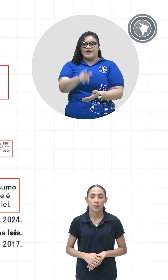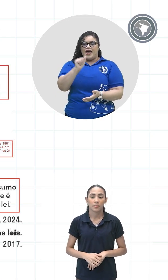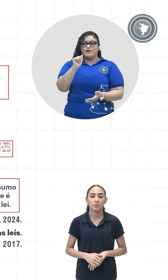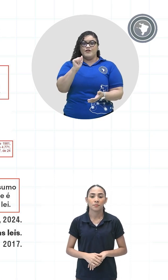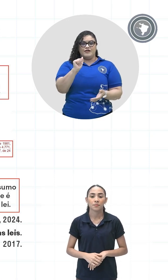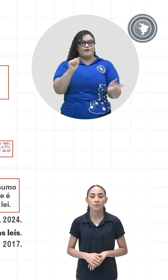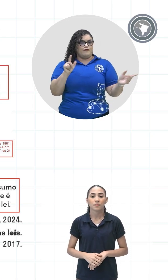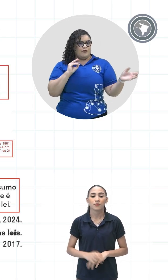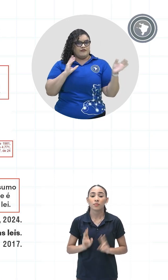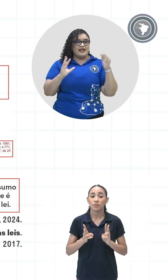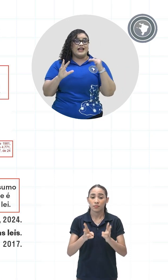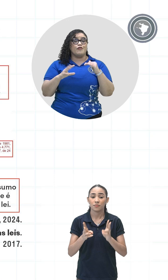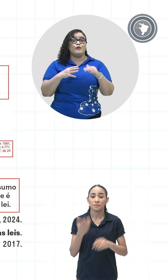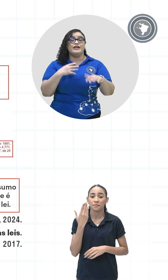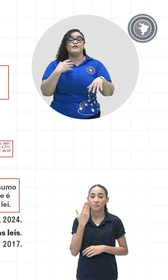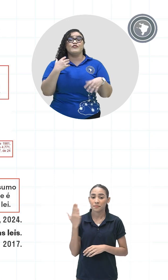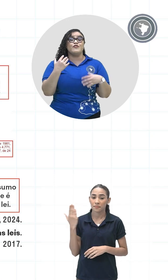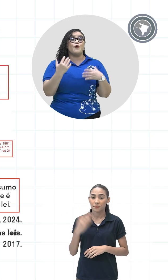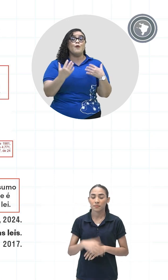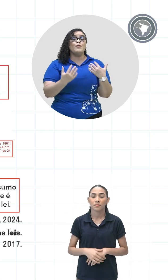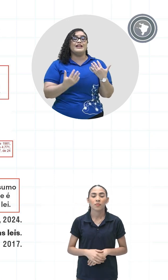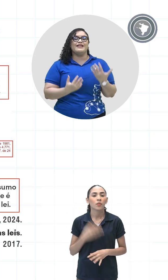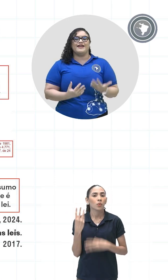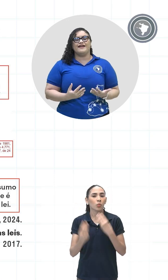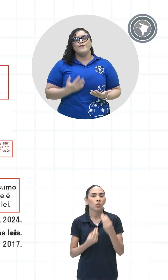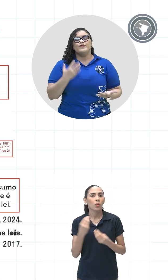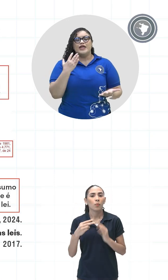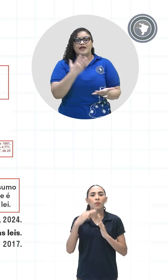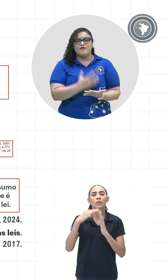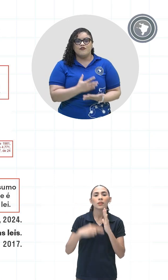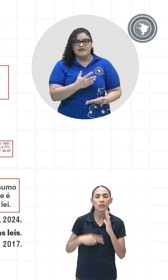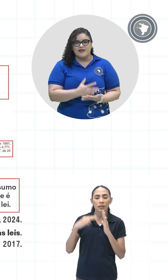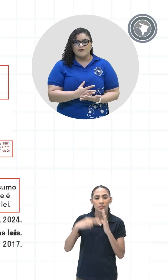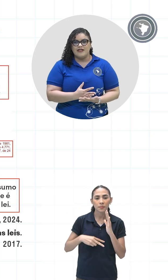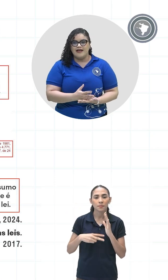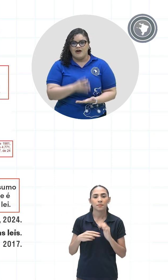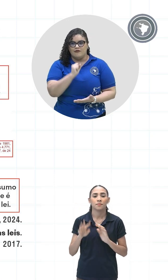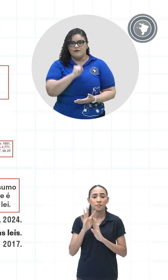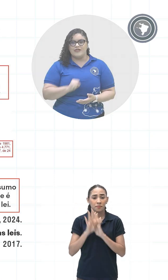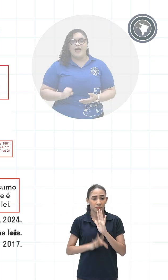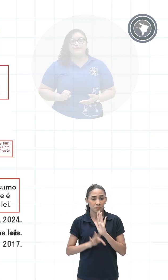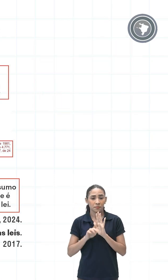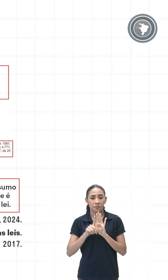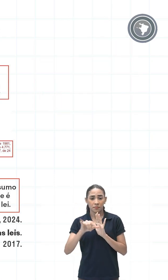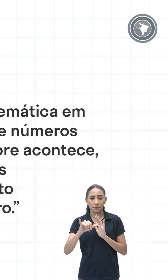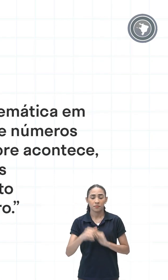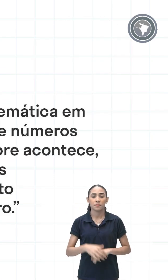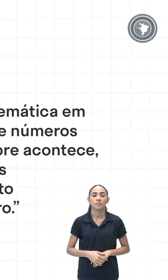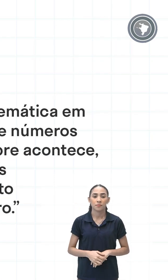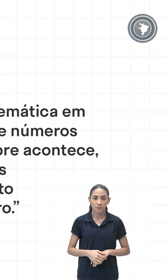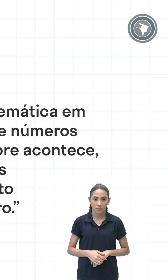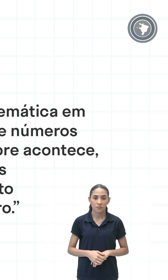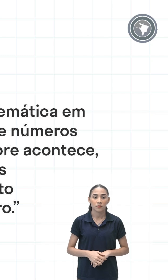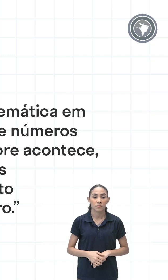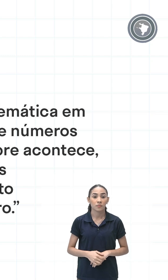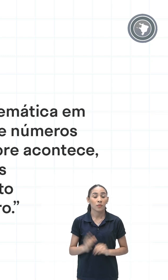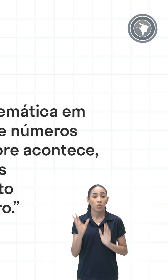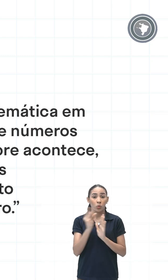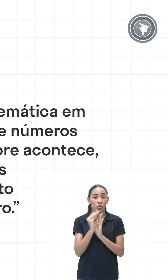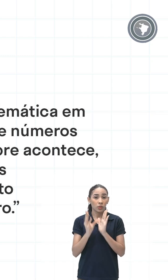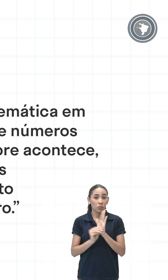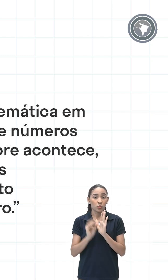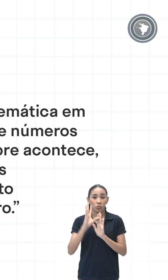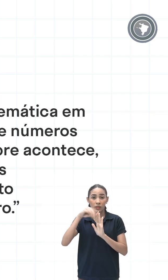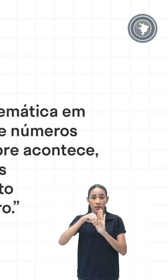sim, adiante, vamos ainda responder a vocês como ler este texto legal. Vamos lá? O conteúdo